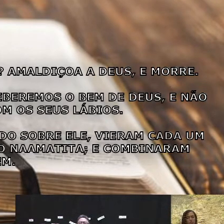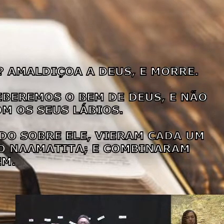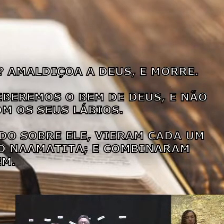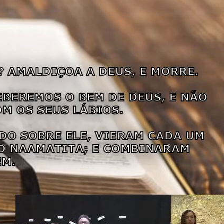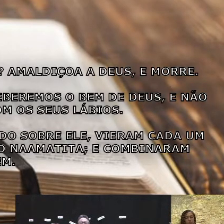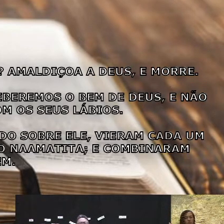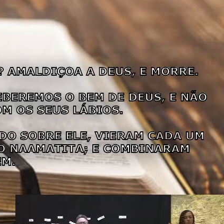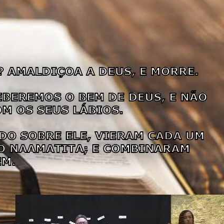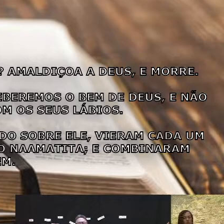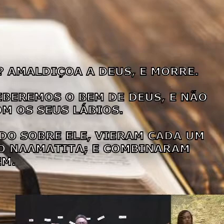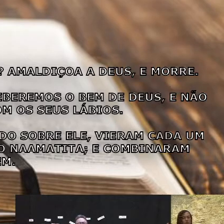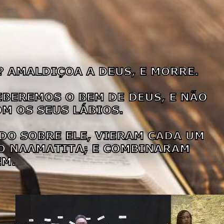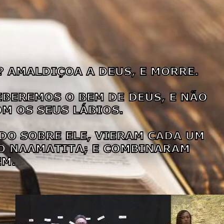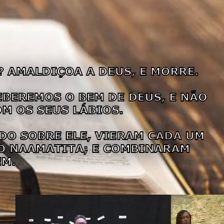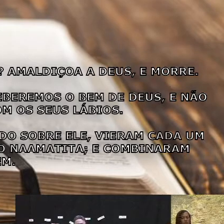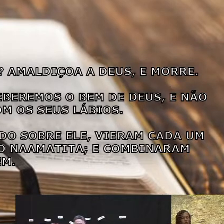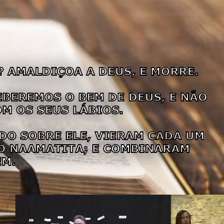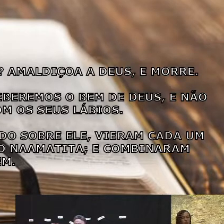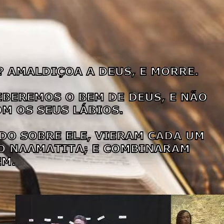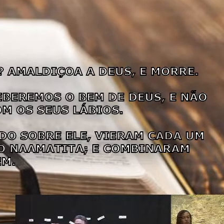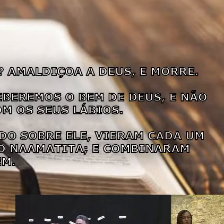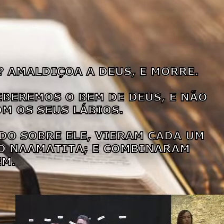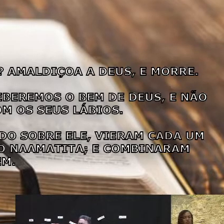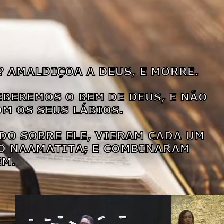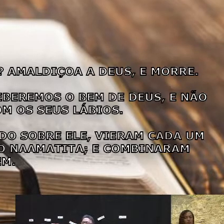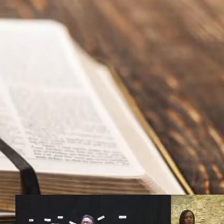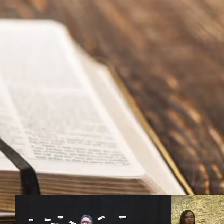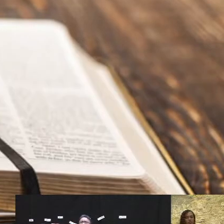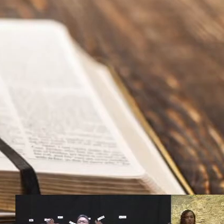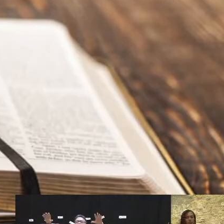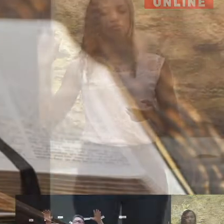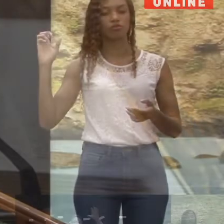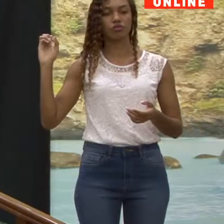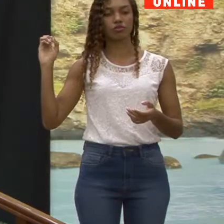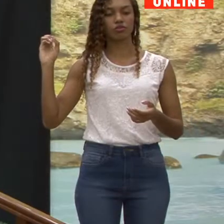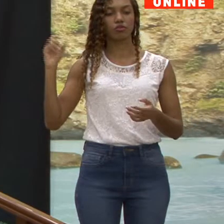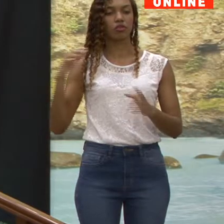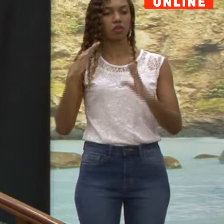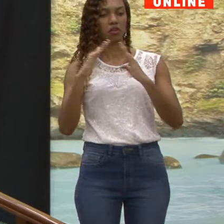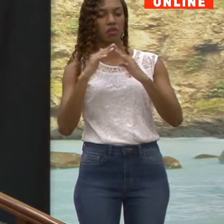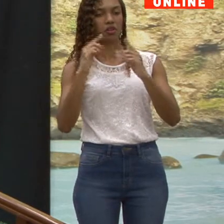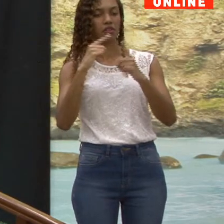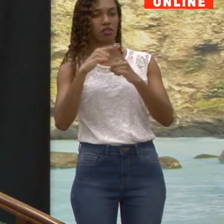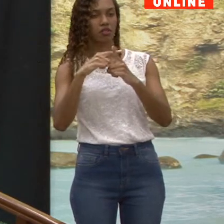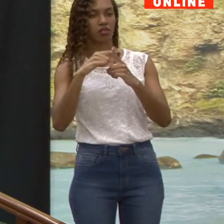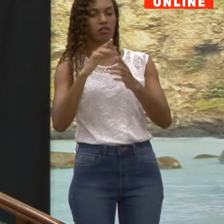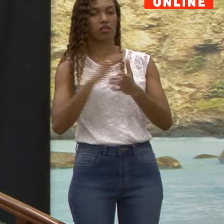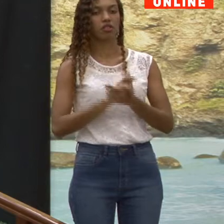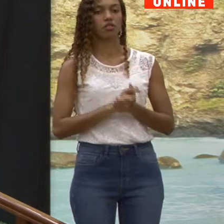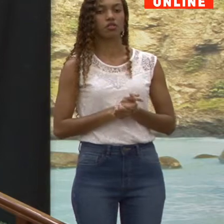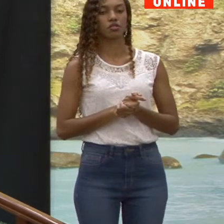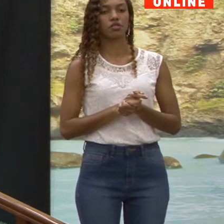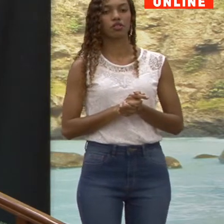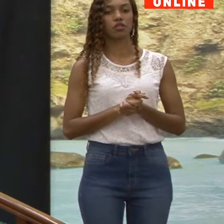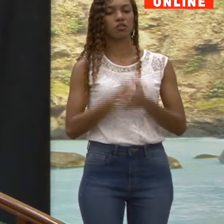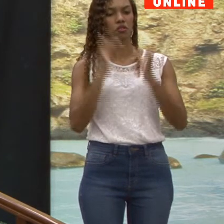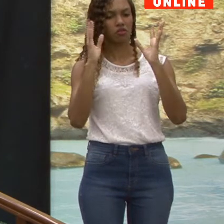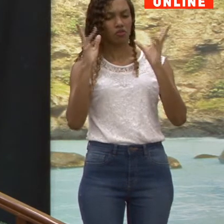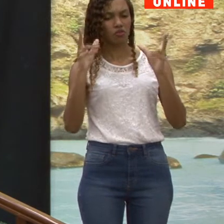é expurgar. A língua portuguesa é interessante. Quando você tem, por exemplo,